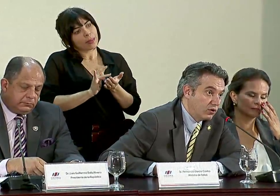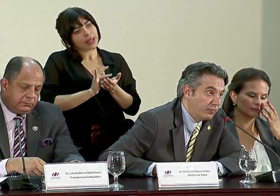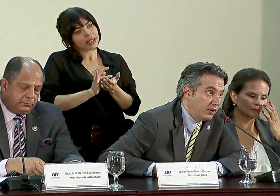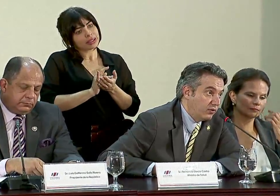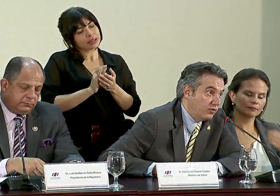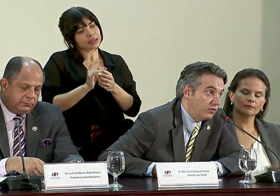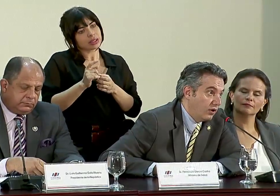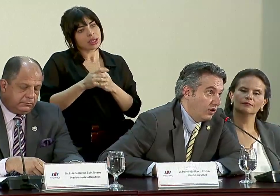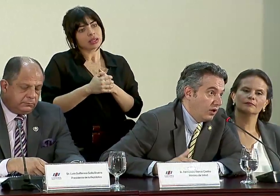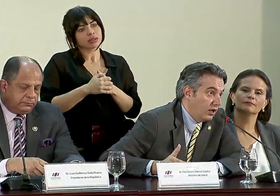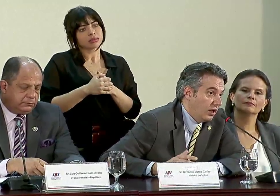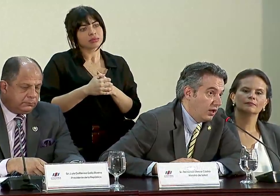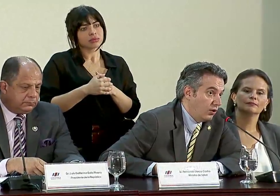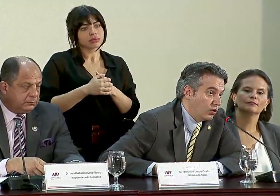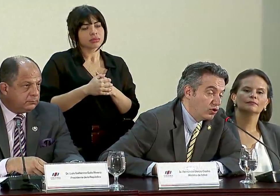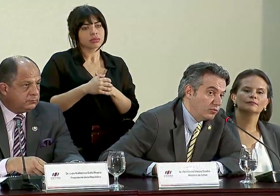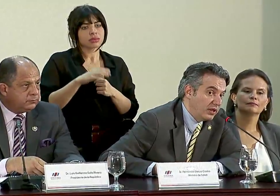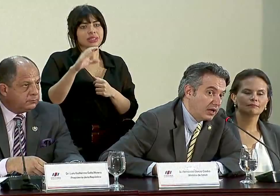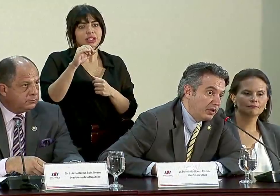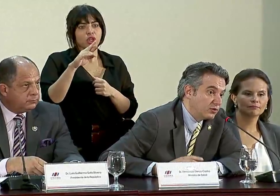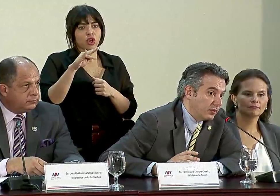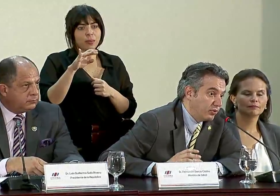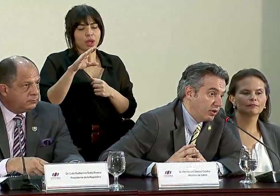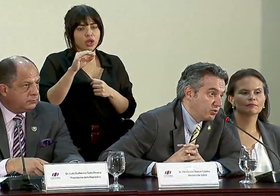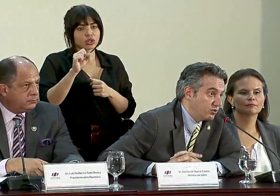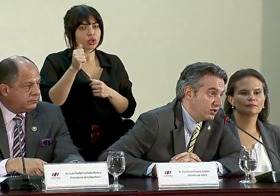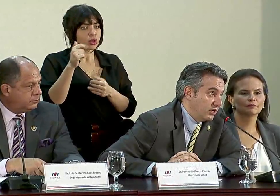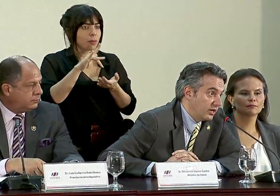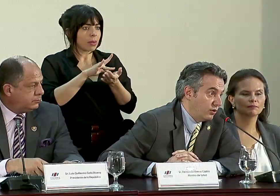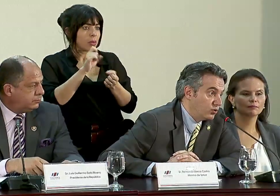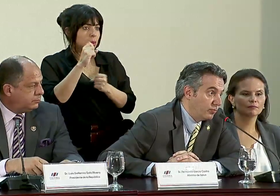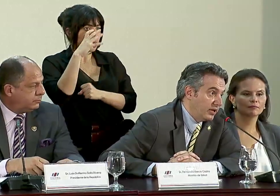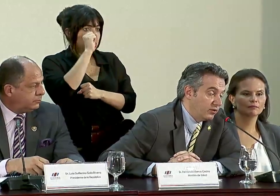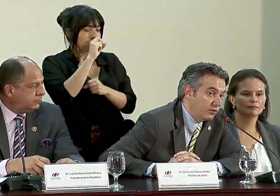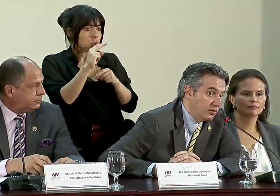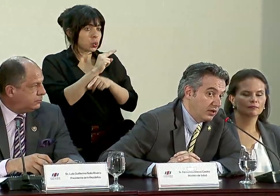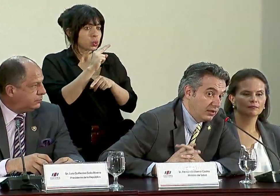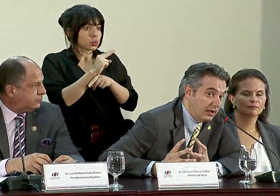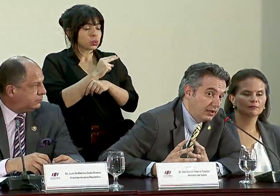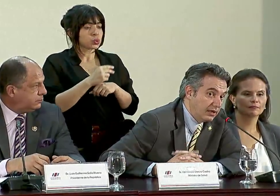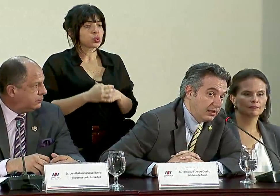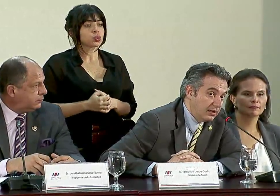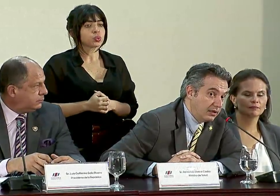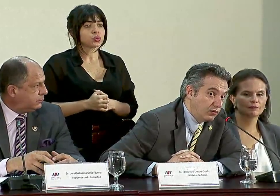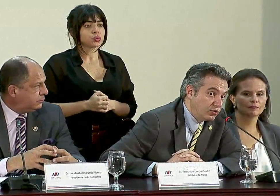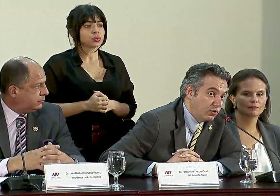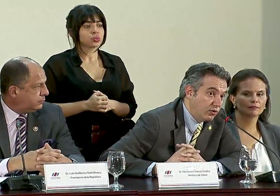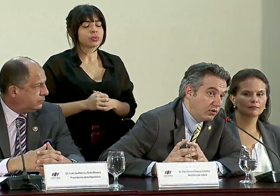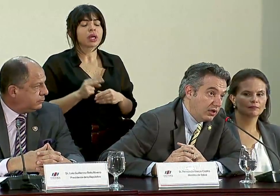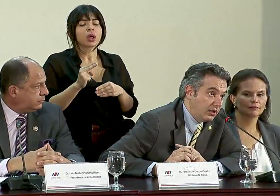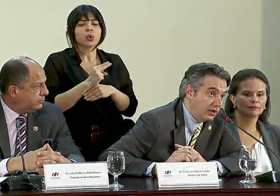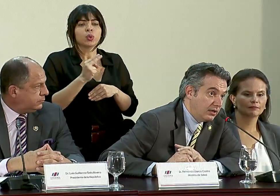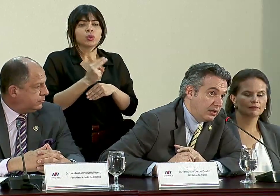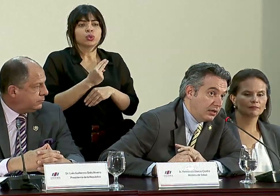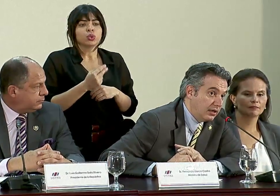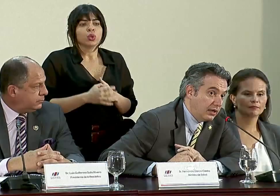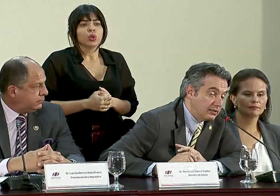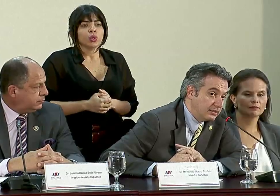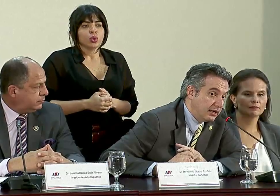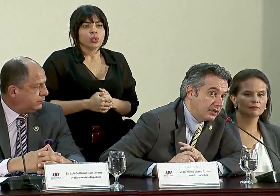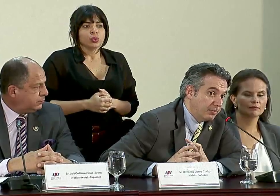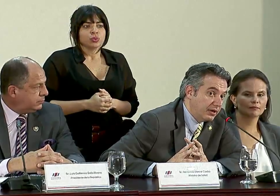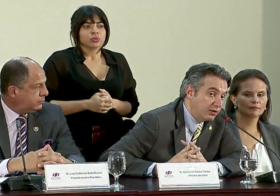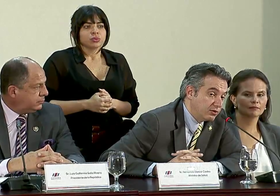medicamentos psicotrópicos, otros medicamentos que podríamos considerar de uso peligro, de uso